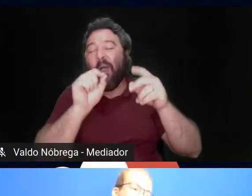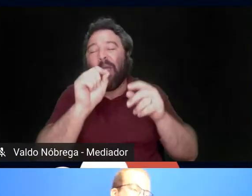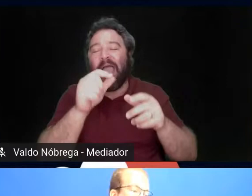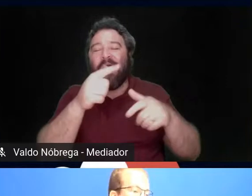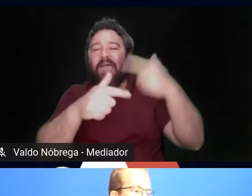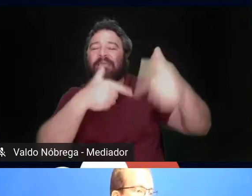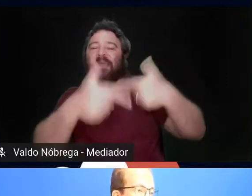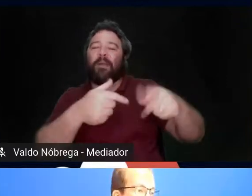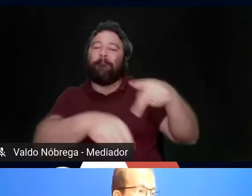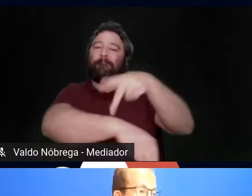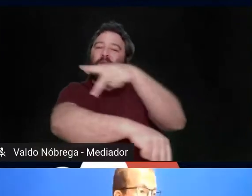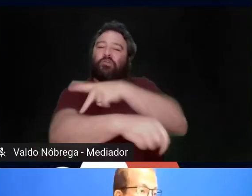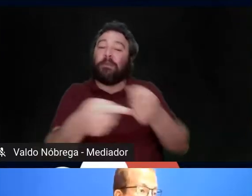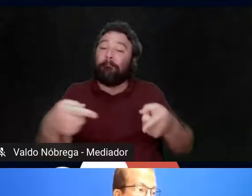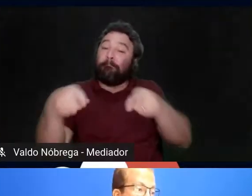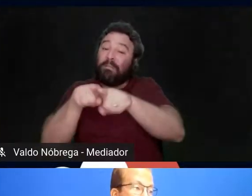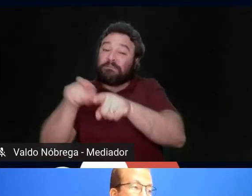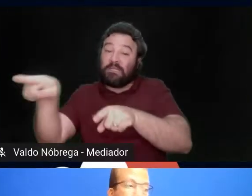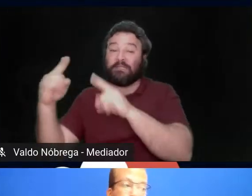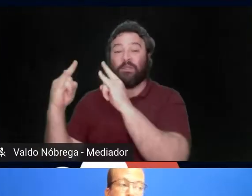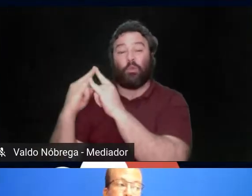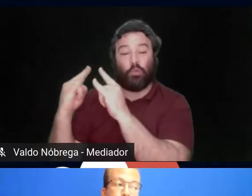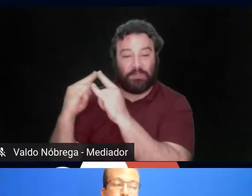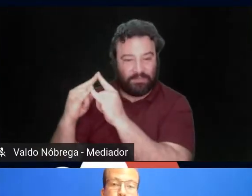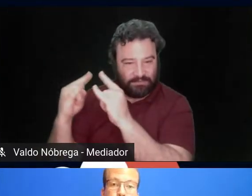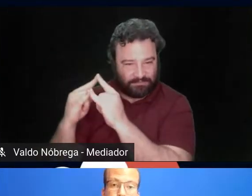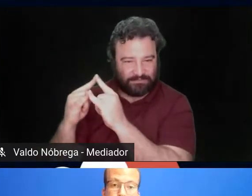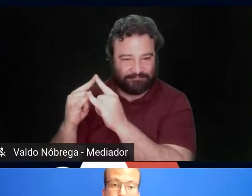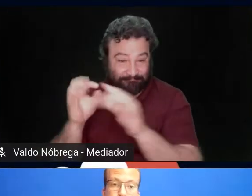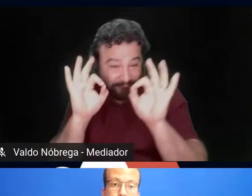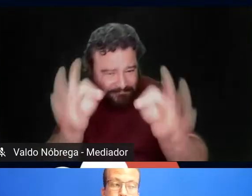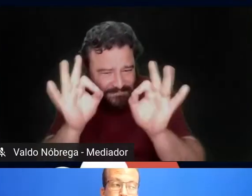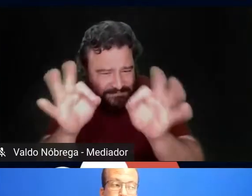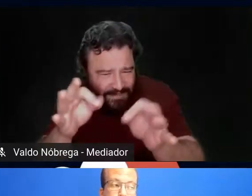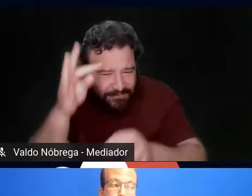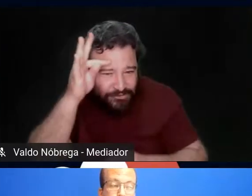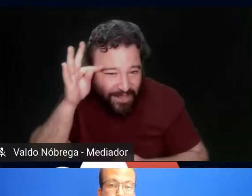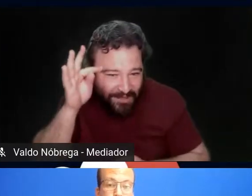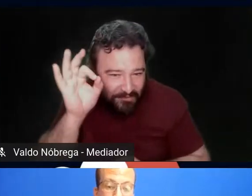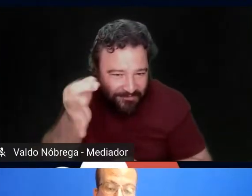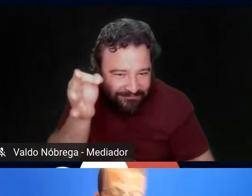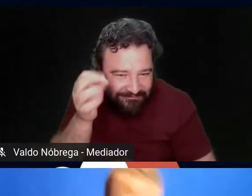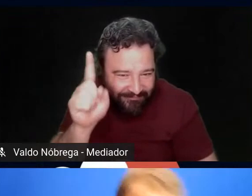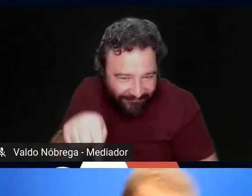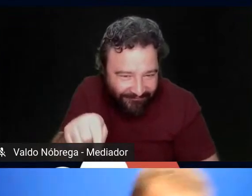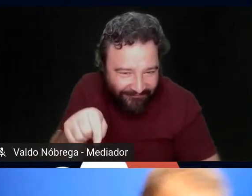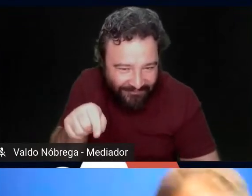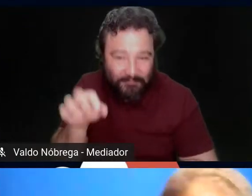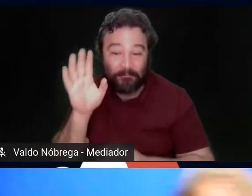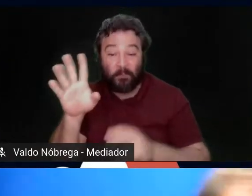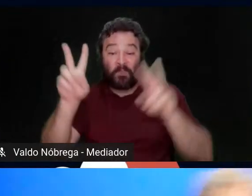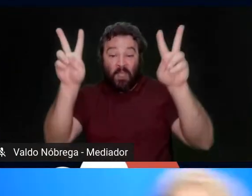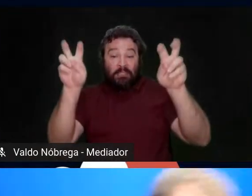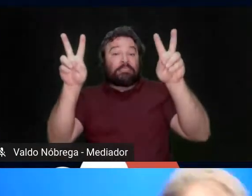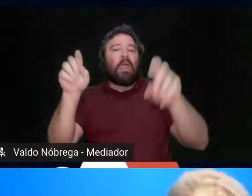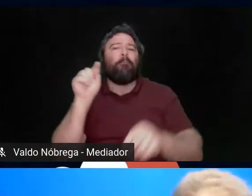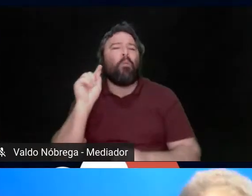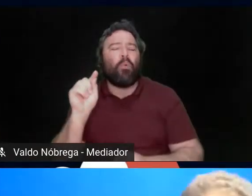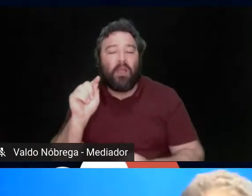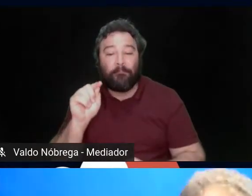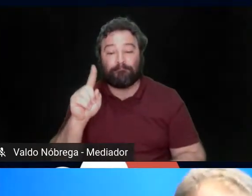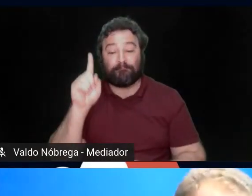cidade dele. Eh, então ele trabalha pedagogia bilíngua em parceria com Winis, não é mesmo, Thaago?